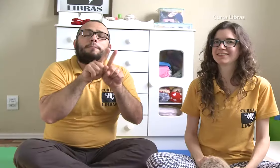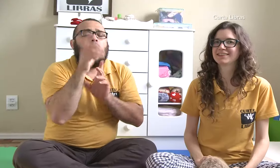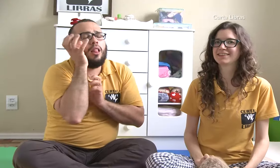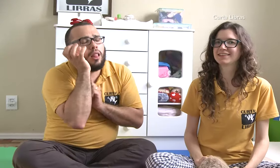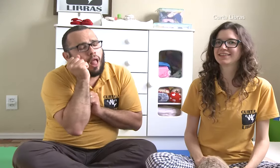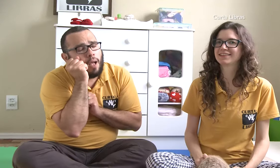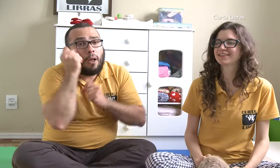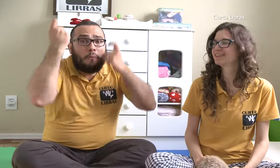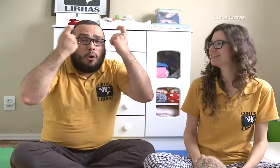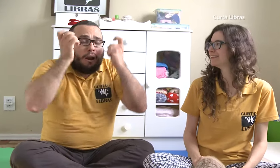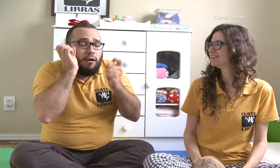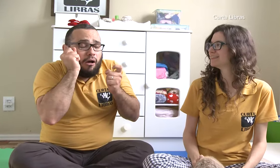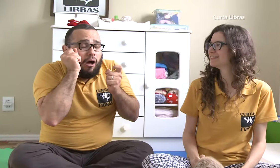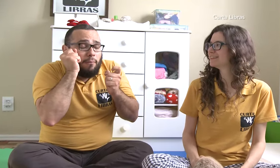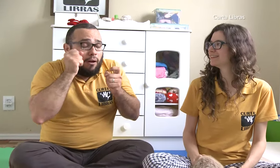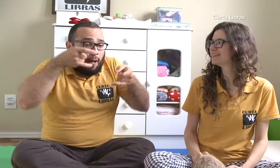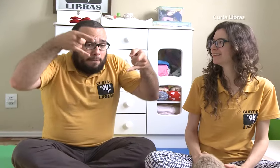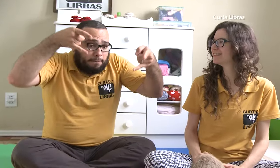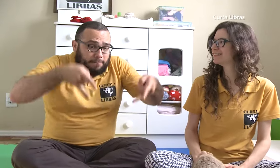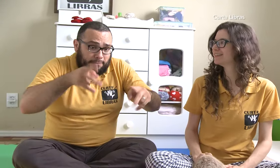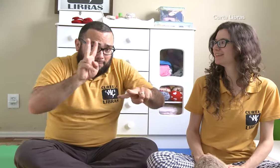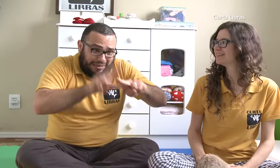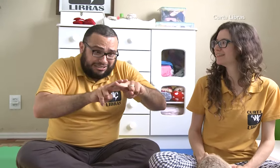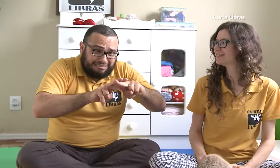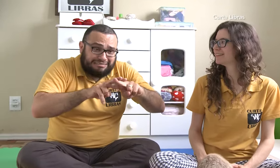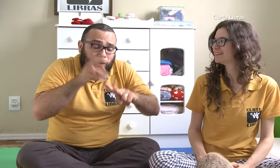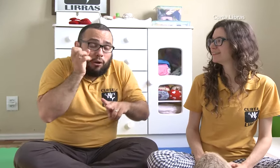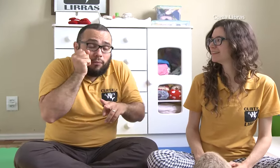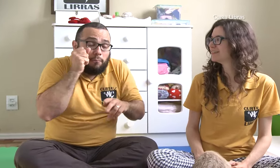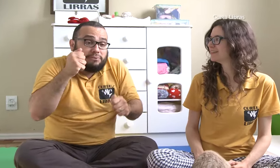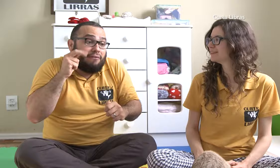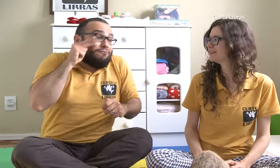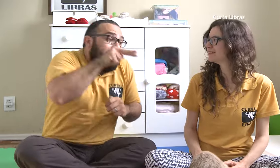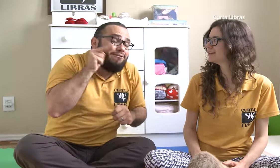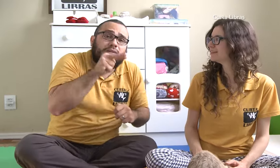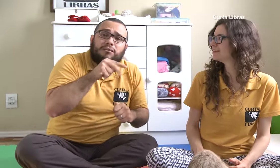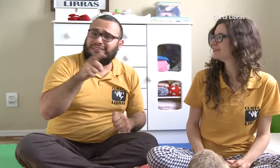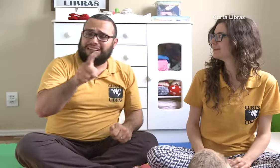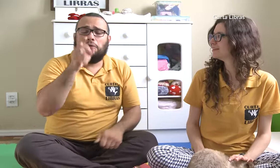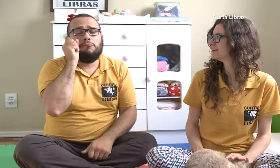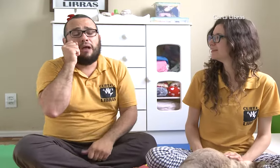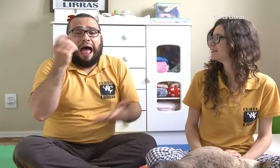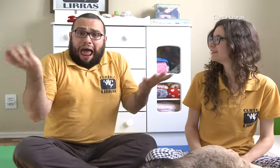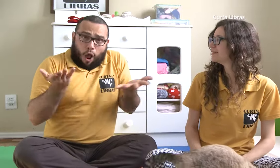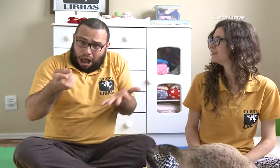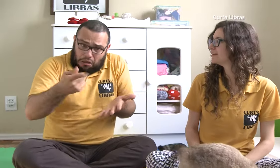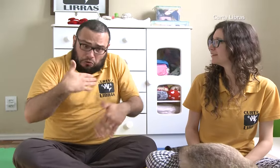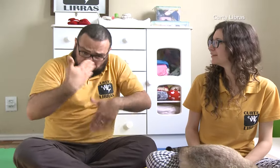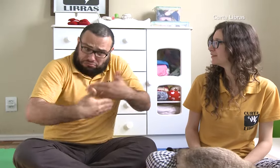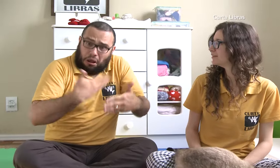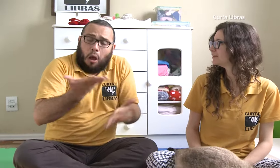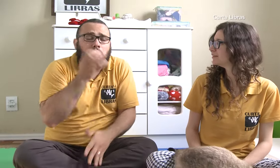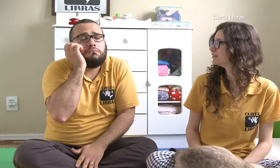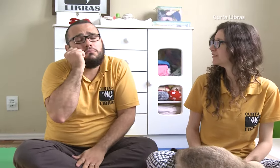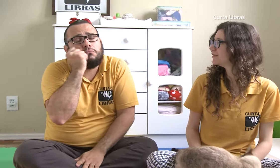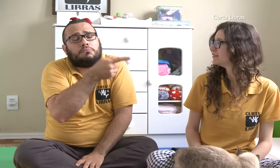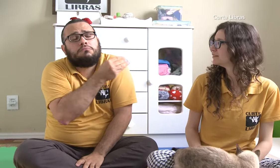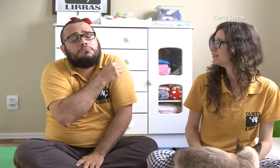engatinhar, e também, quando ela dorme, não precisamos ficar preocupados de ficar vindo ver ela a todo momento. Ela mesma agora, quando acorda,